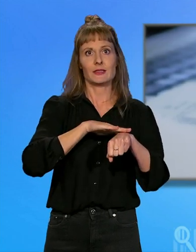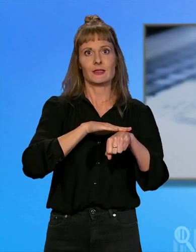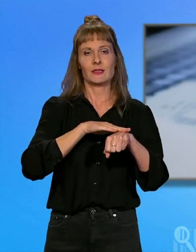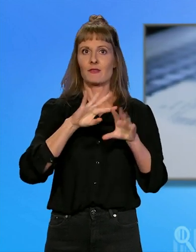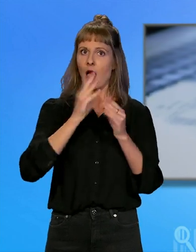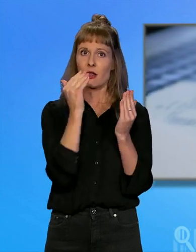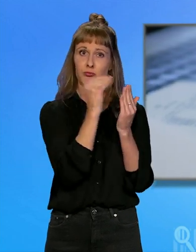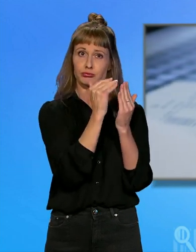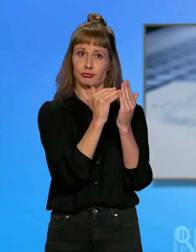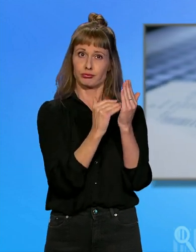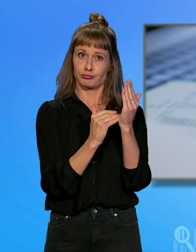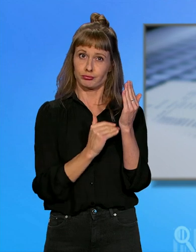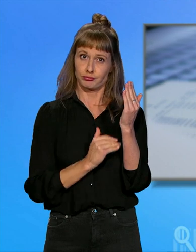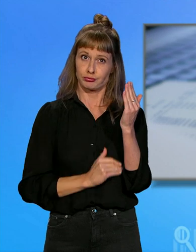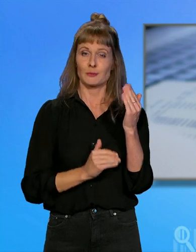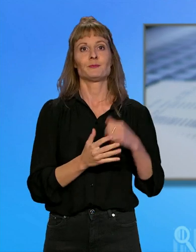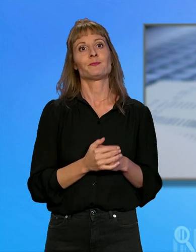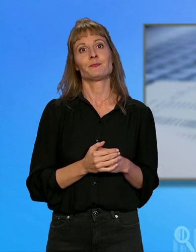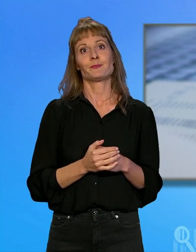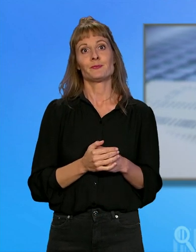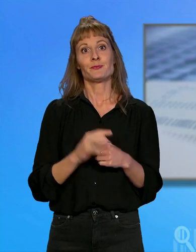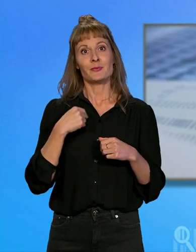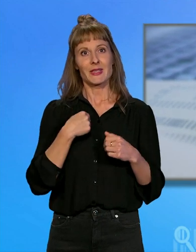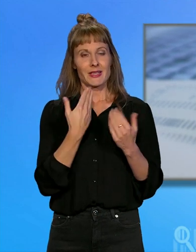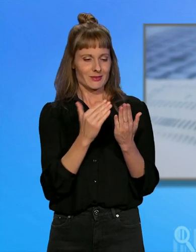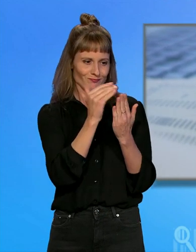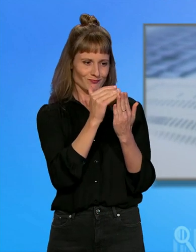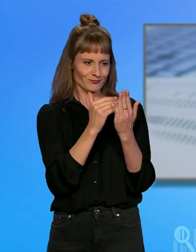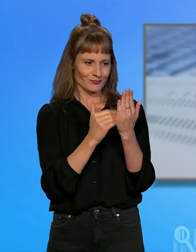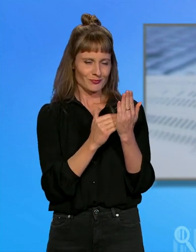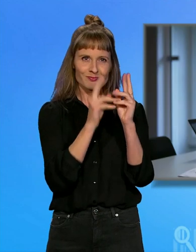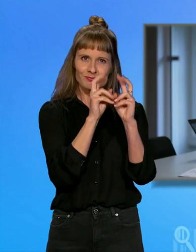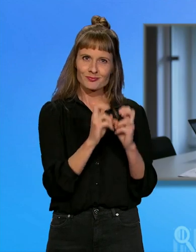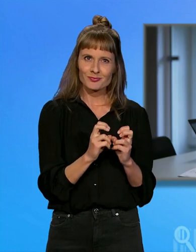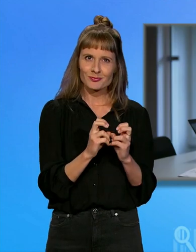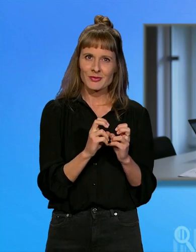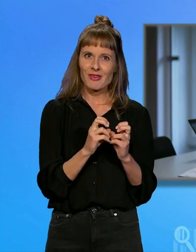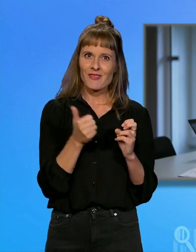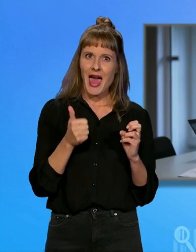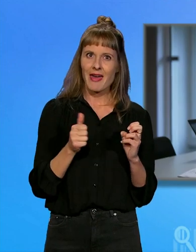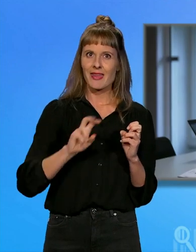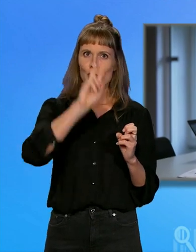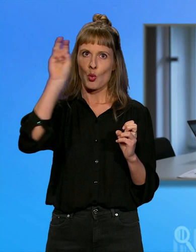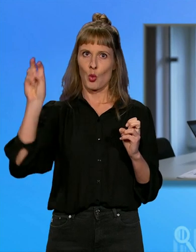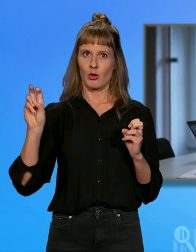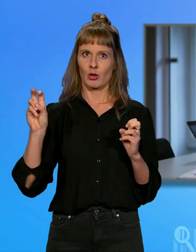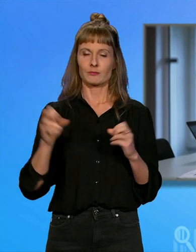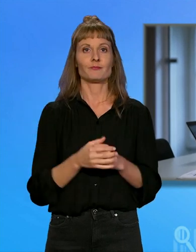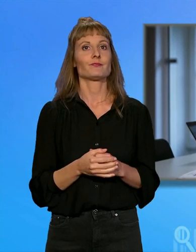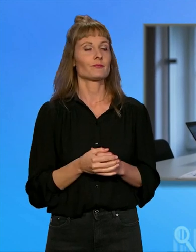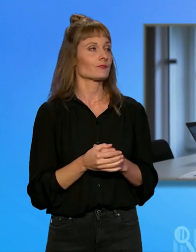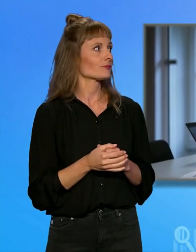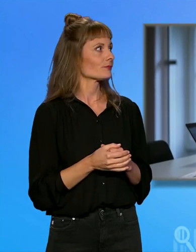DPD-Fahrer entlarvt würde. Ich rekonstruiere eine Liefertour. Also hier wird ganz genau